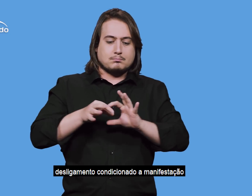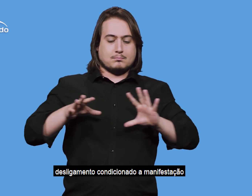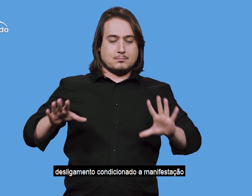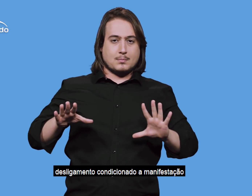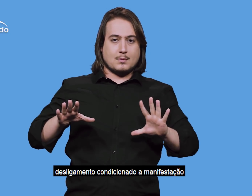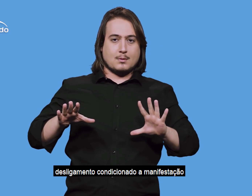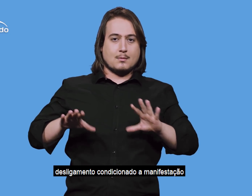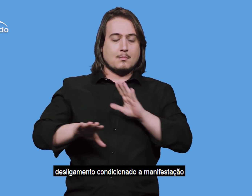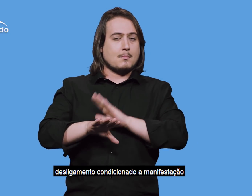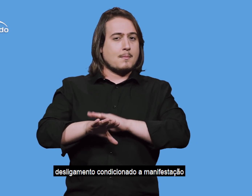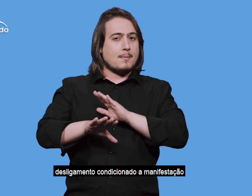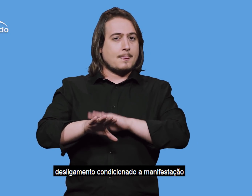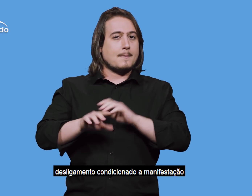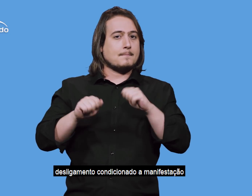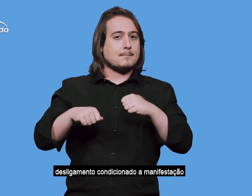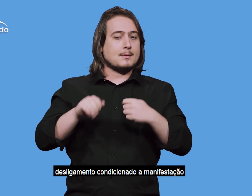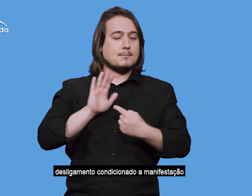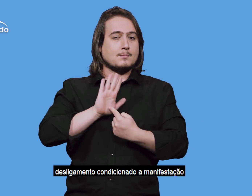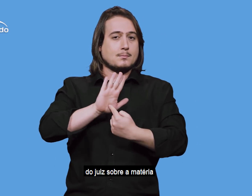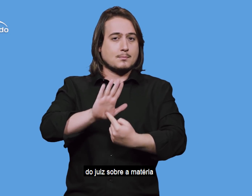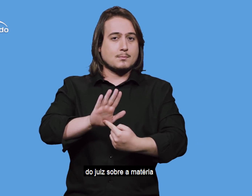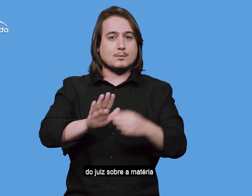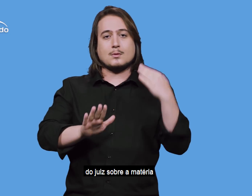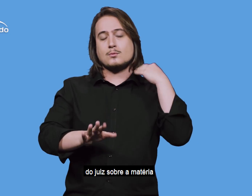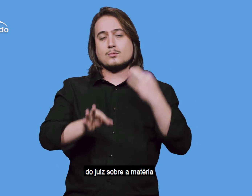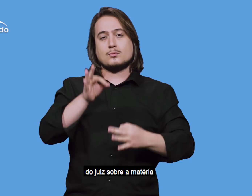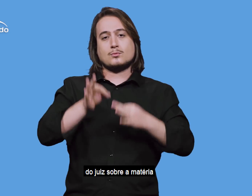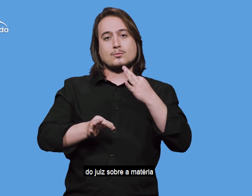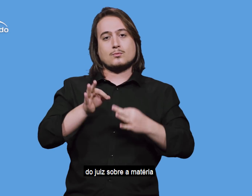condicionado a manifestação do juiz sobre a matéria